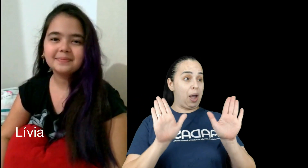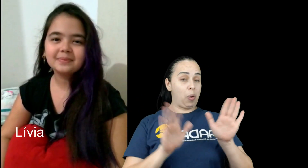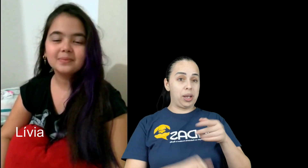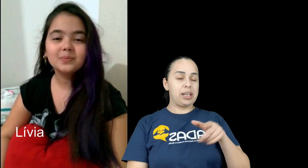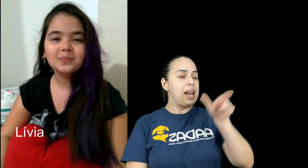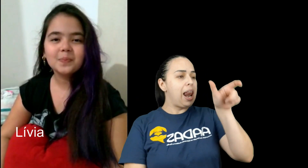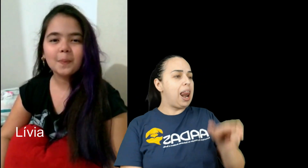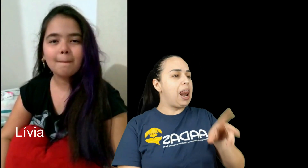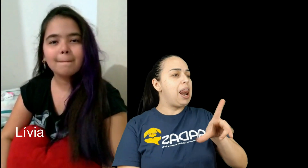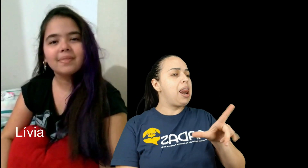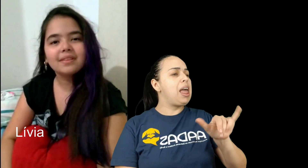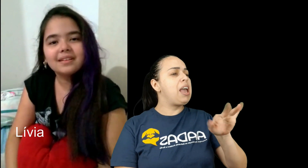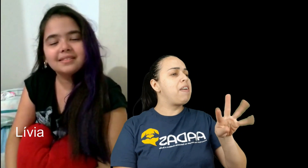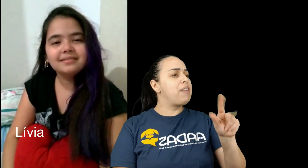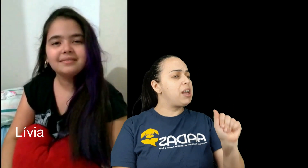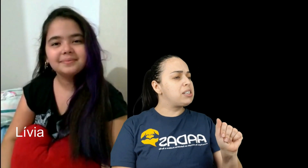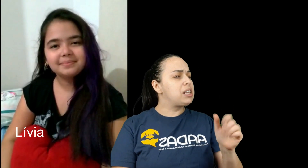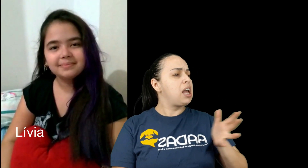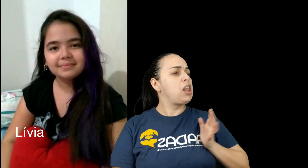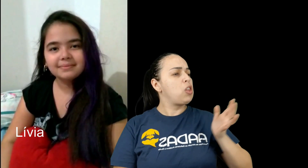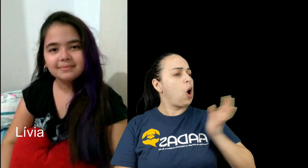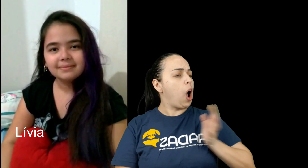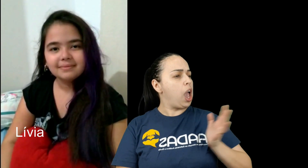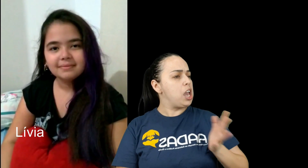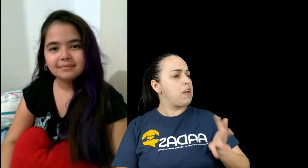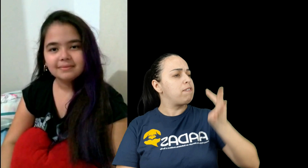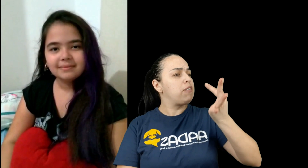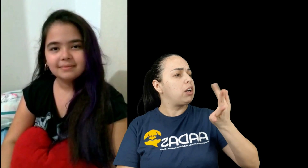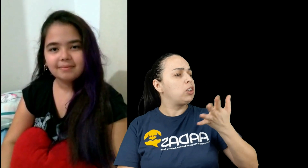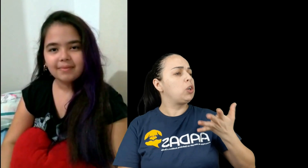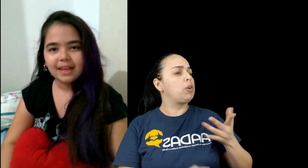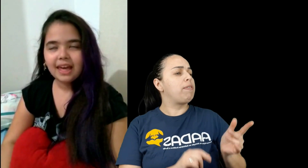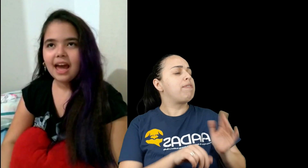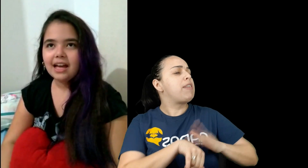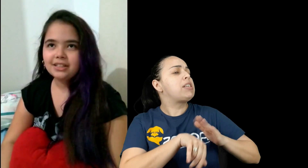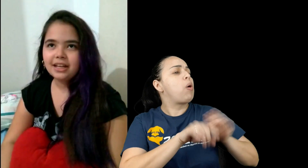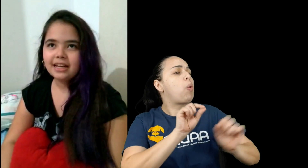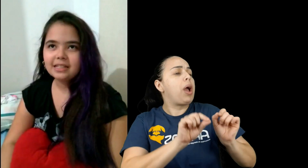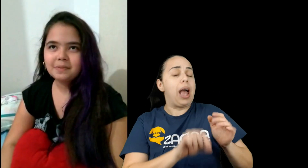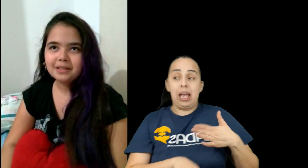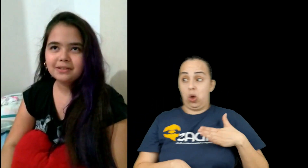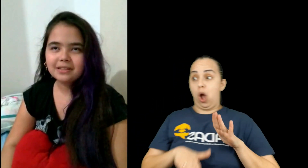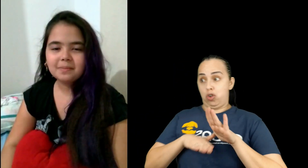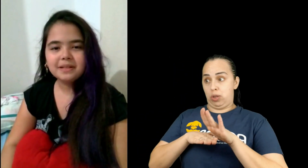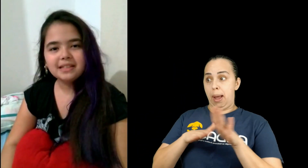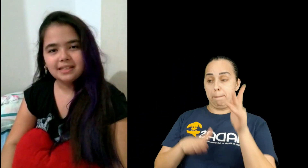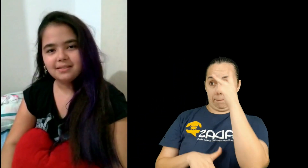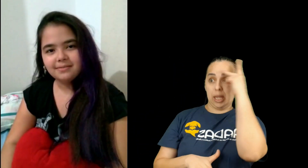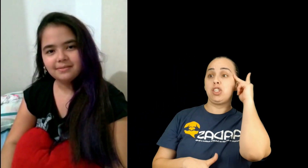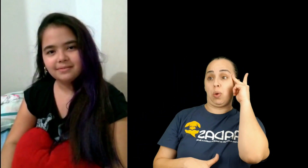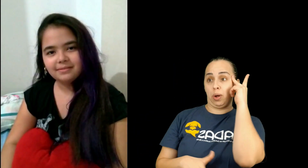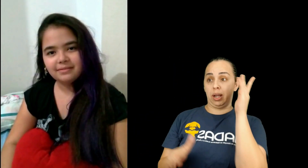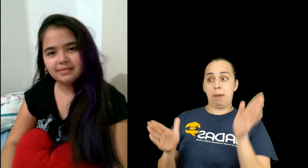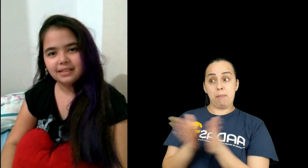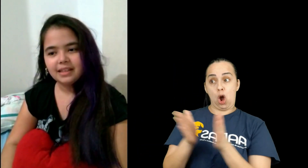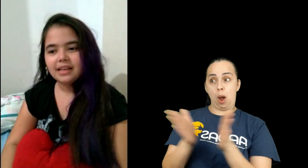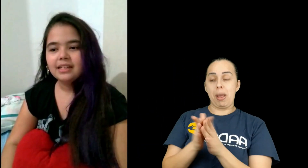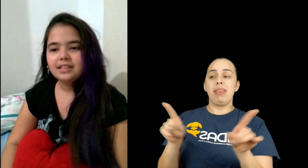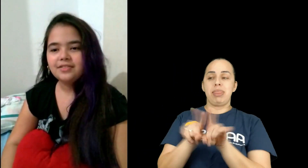Lívia, se você ficasse rica, o que você faria com o dinheiro? Ajudaria as pessoas que precisam. Que mais?